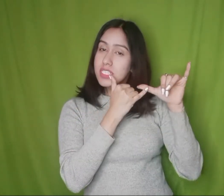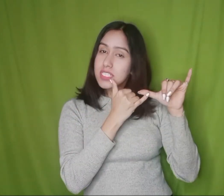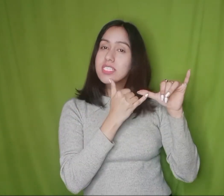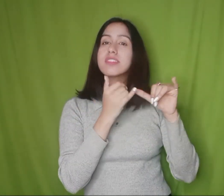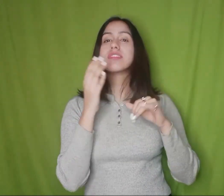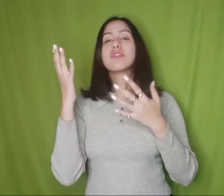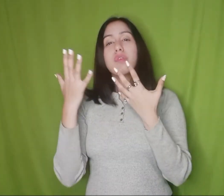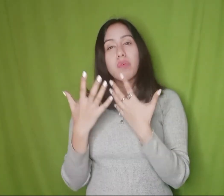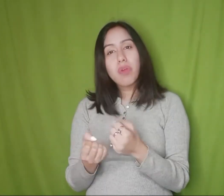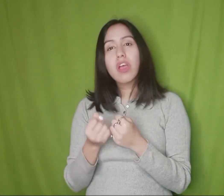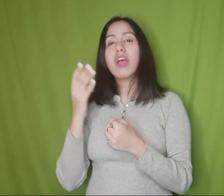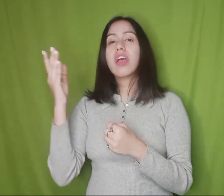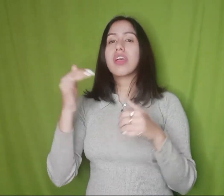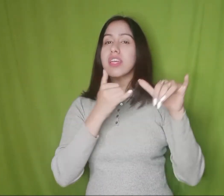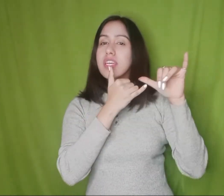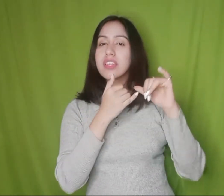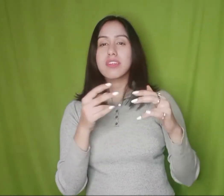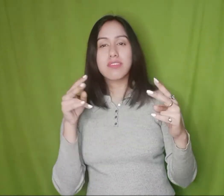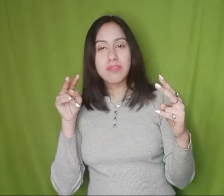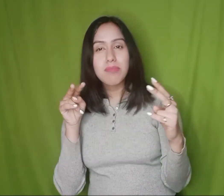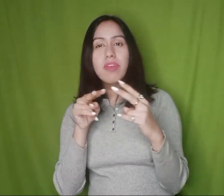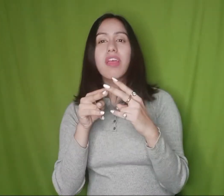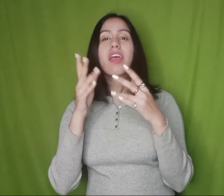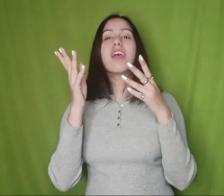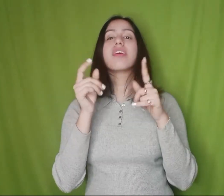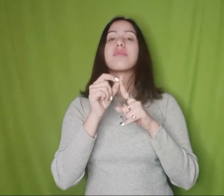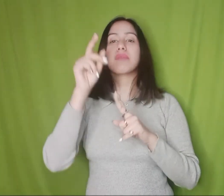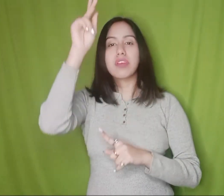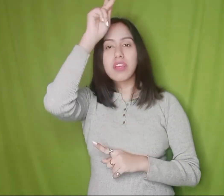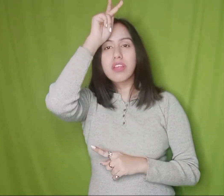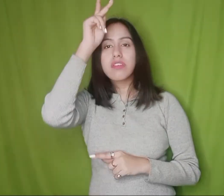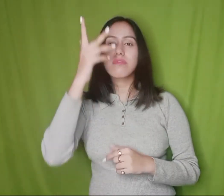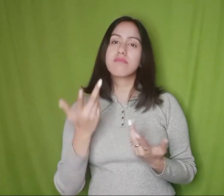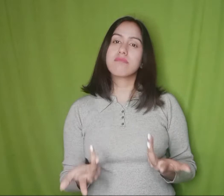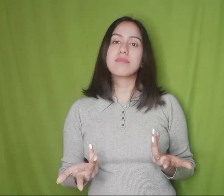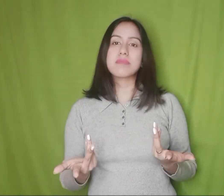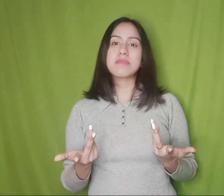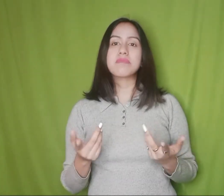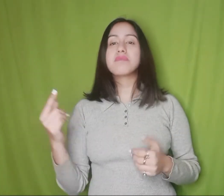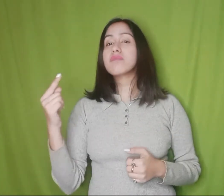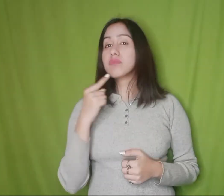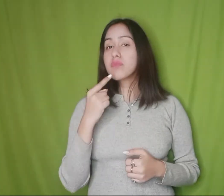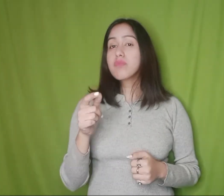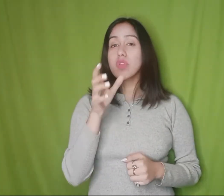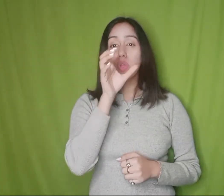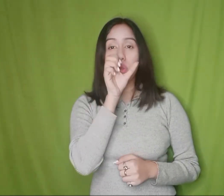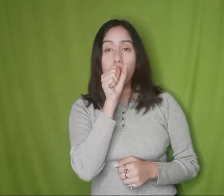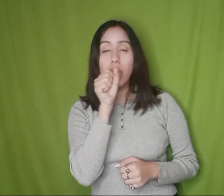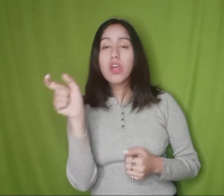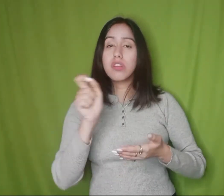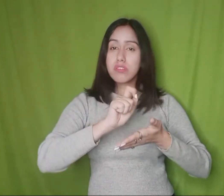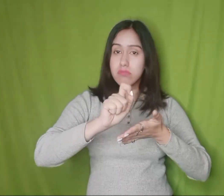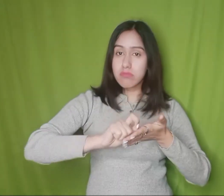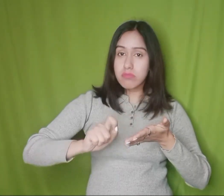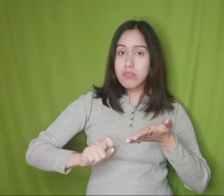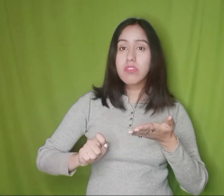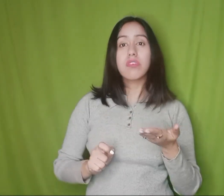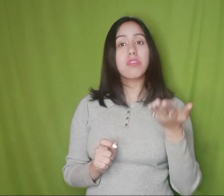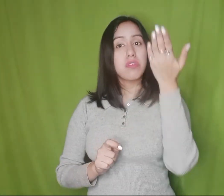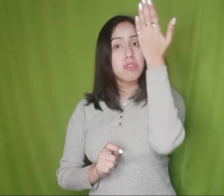की भेंट है कान्हा के लिए। कहती है सुल्तान कृष्ण दर्शन को आए थे। उदा का कहना है कि कुछ दिन पहले मीरा